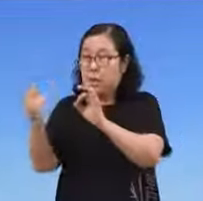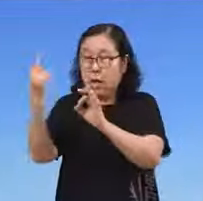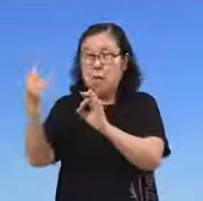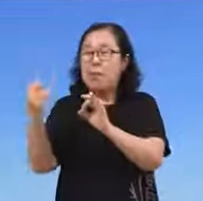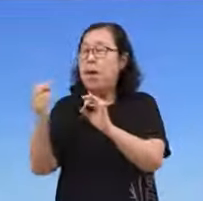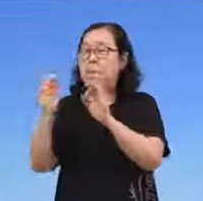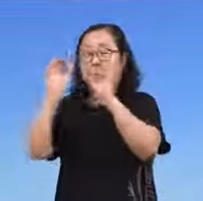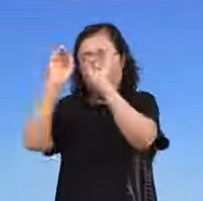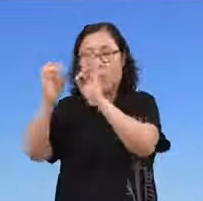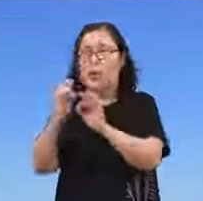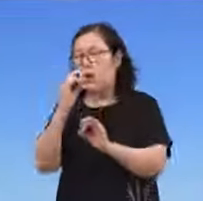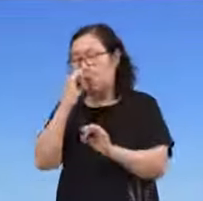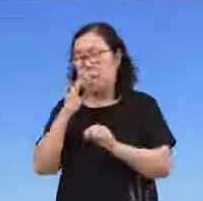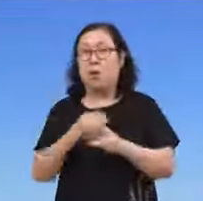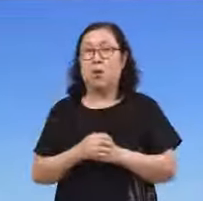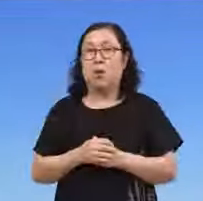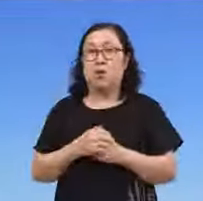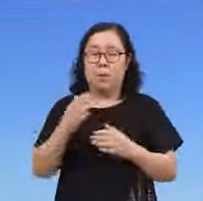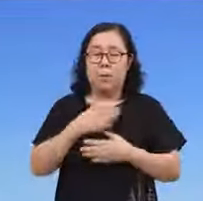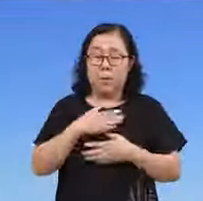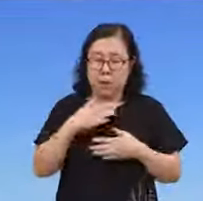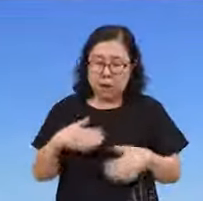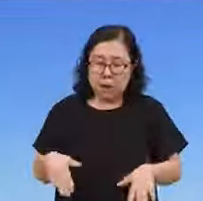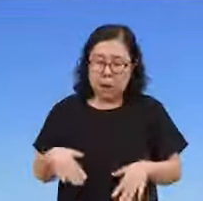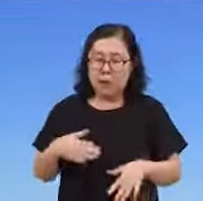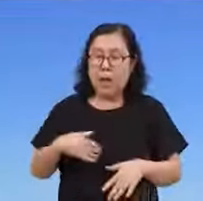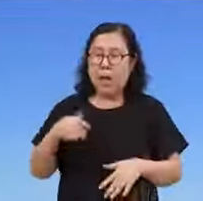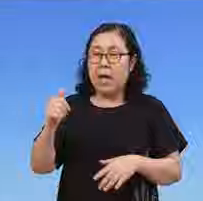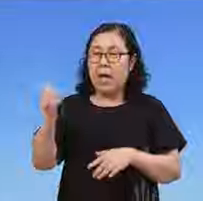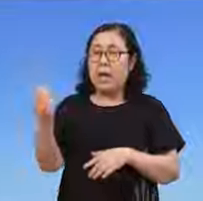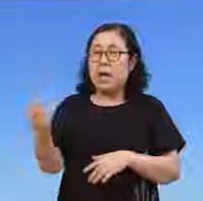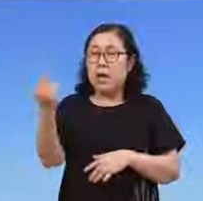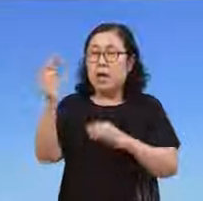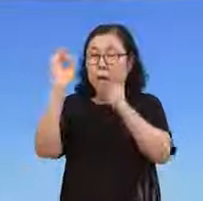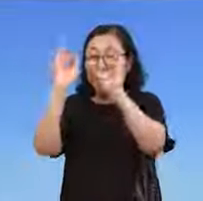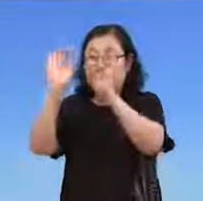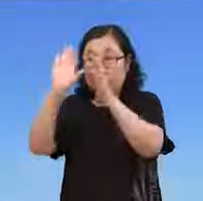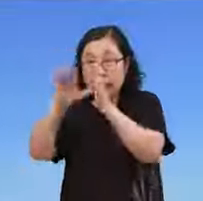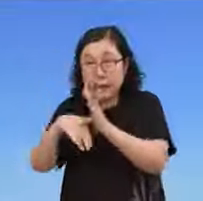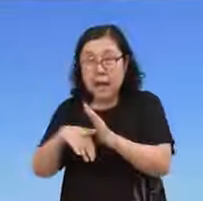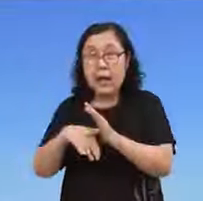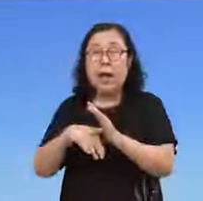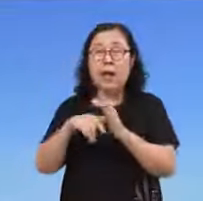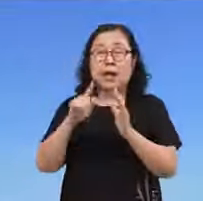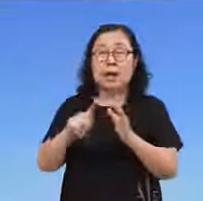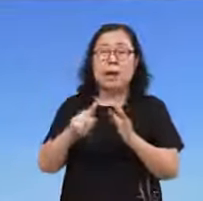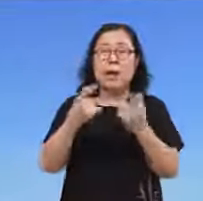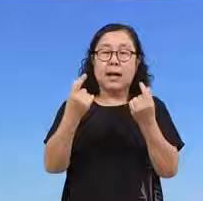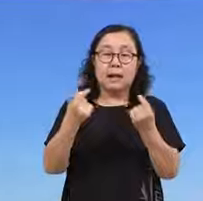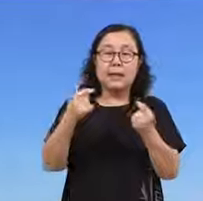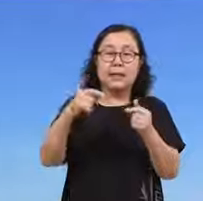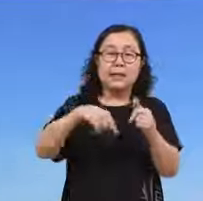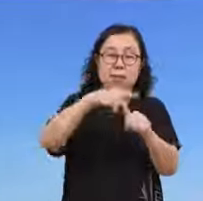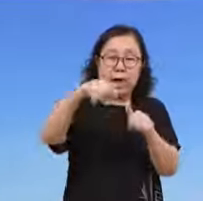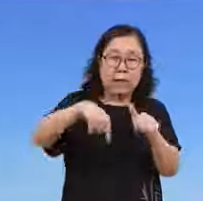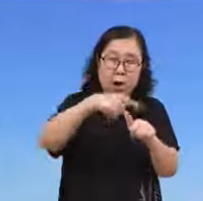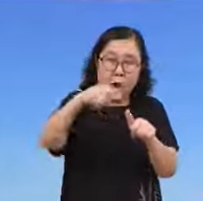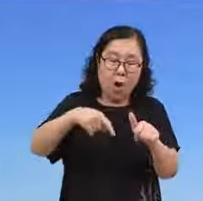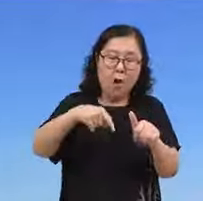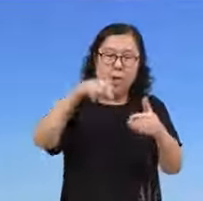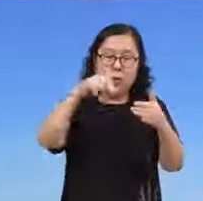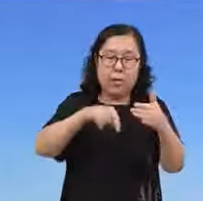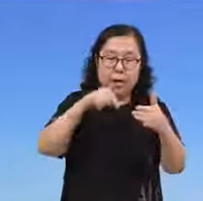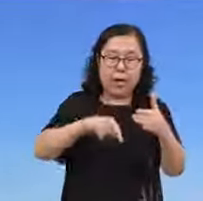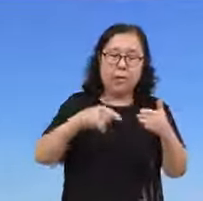겁니다. 야곱이 어쩔 수 없는 연약함으로 형 에서가 보여질 때 이런 상황에서 일하시는 여호와